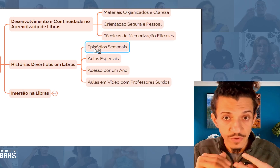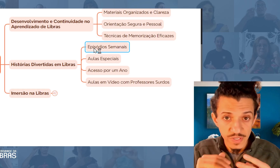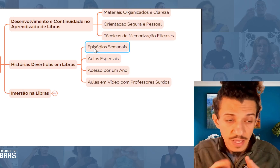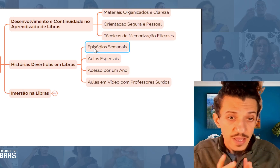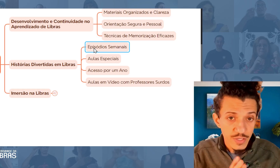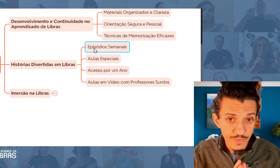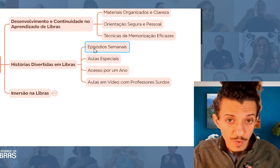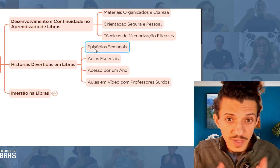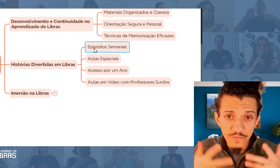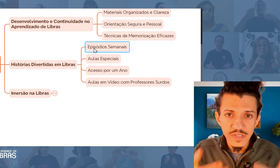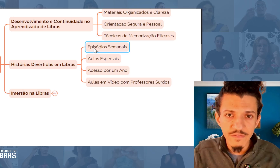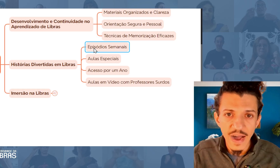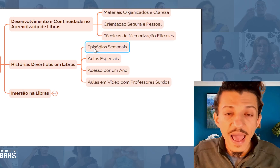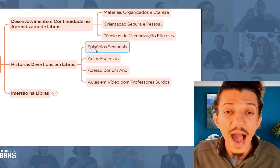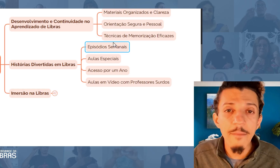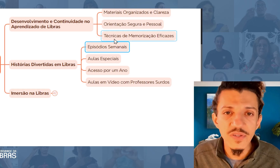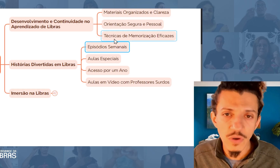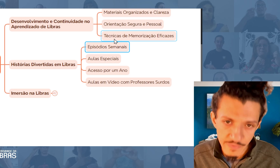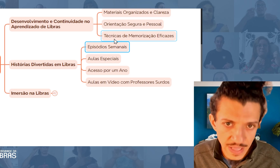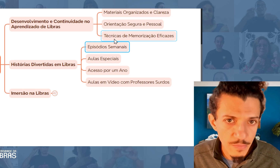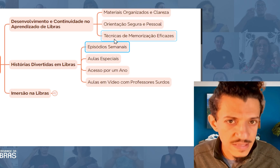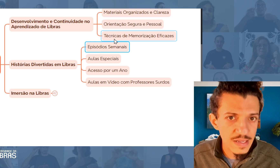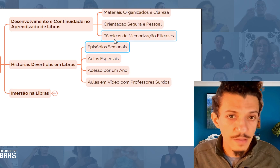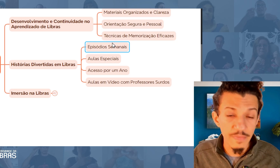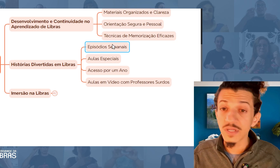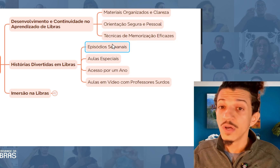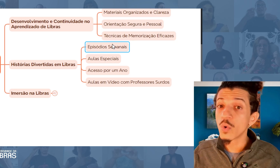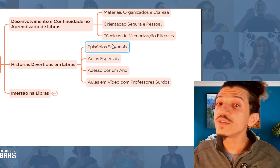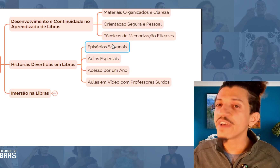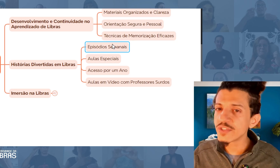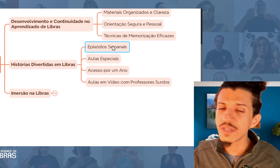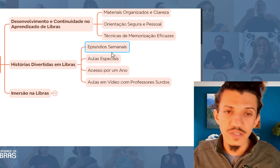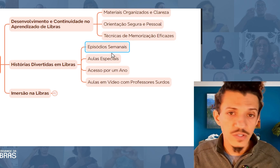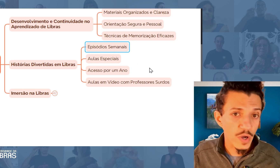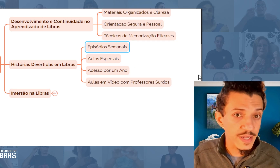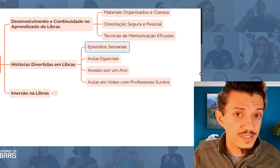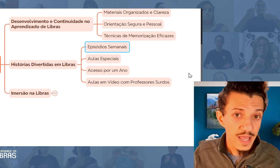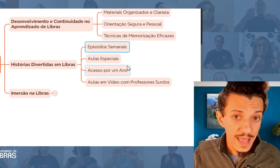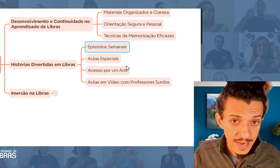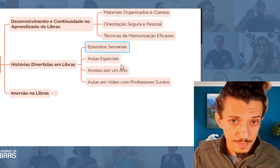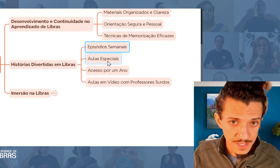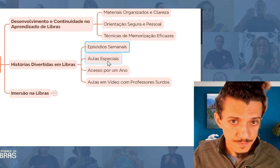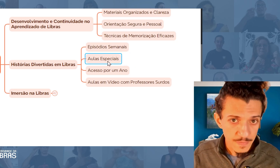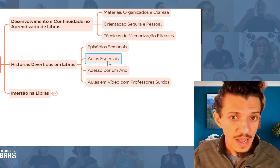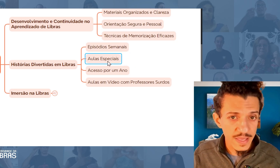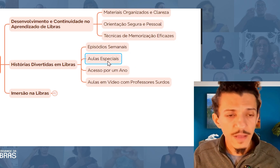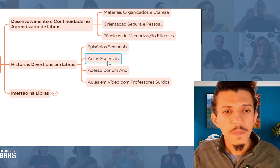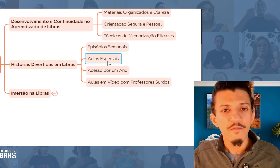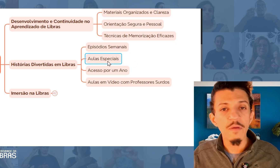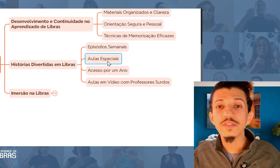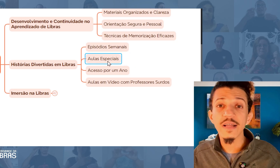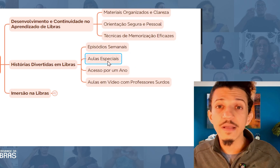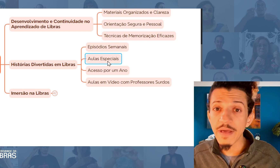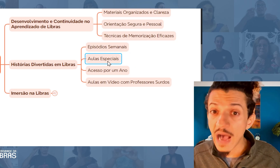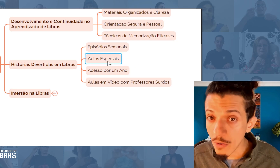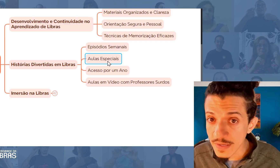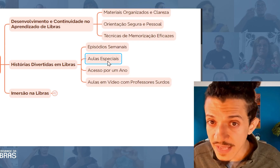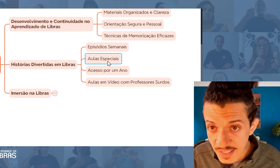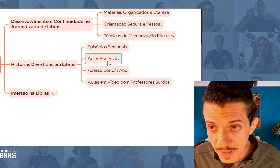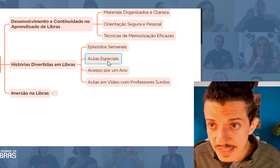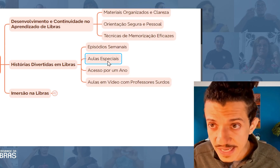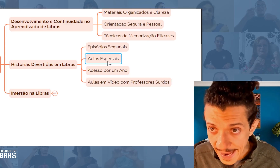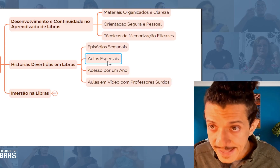para você, de forma que você vai absorvendo mais na Libras com divertidas histórias em Libras. Aqui vamos ter também